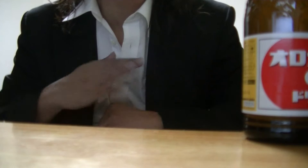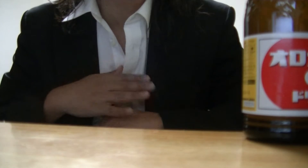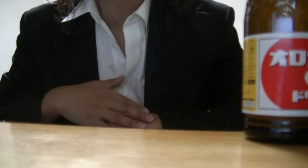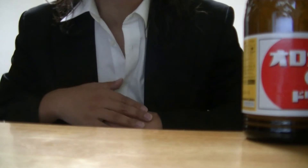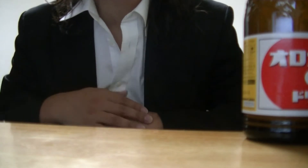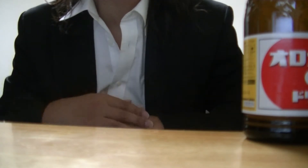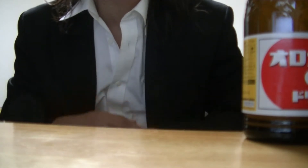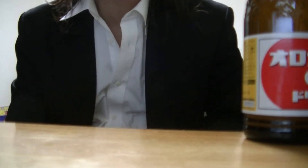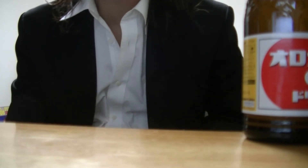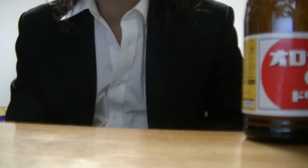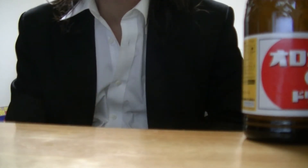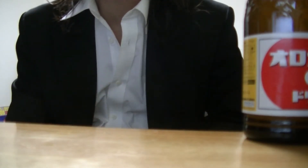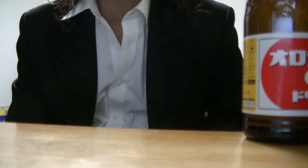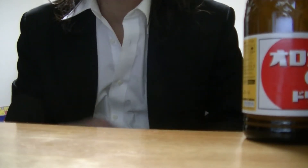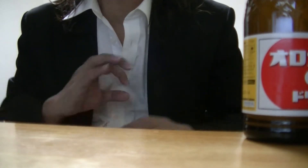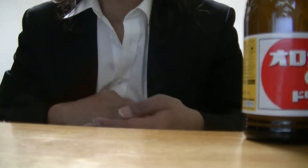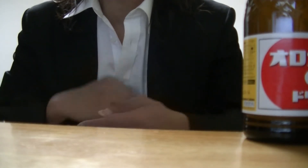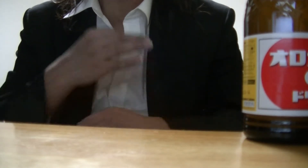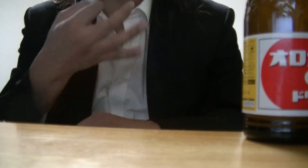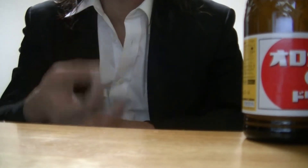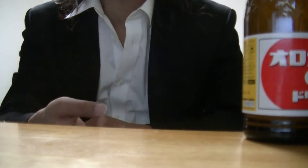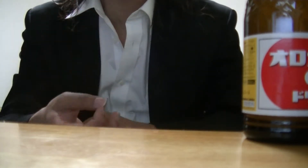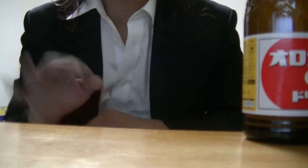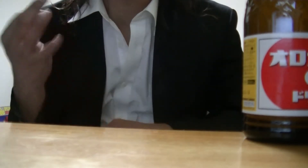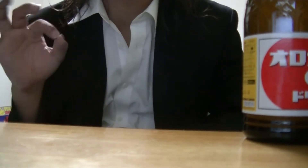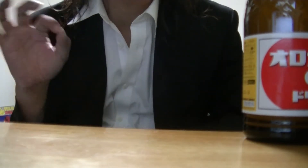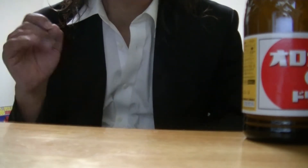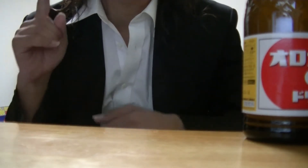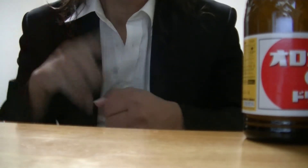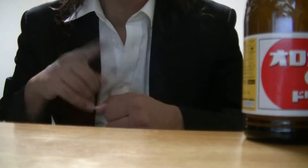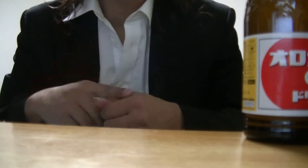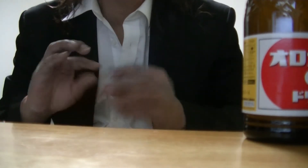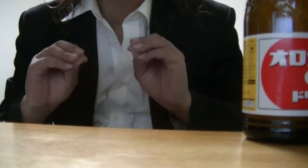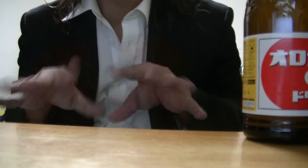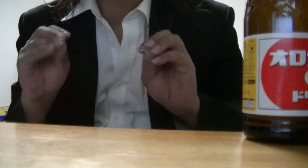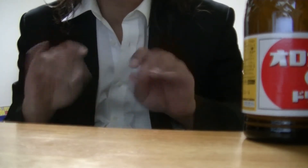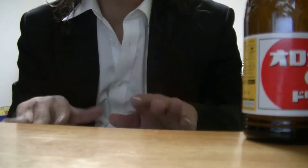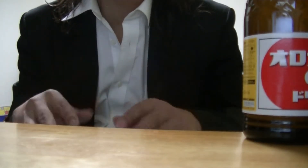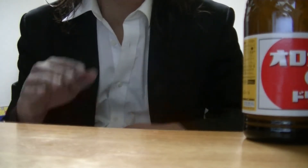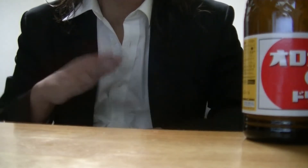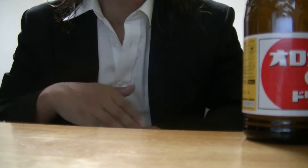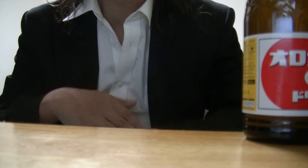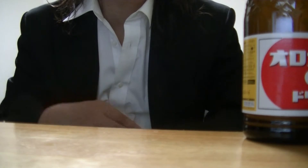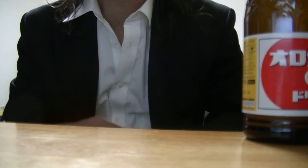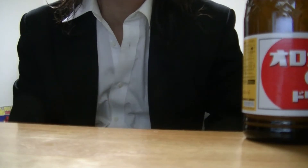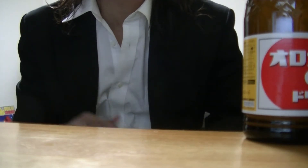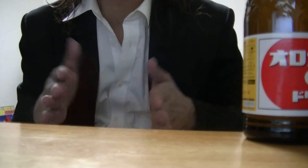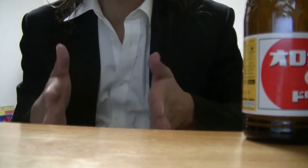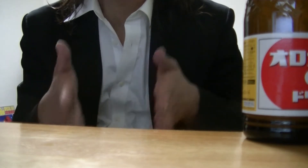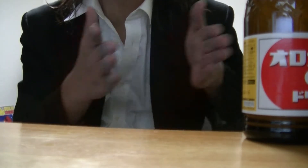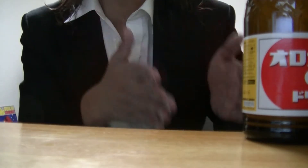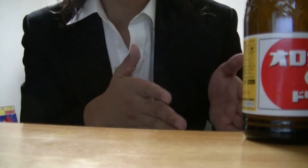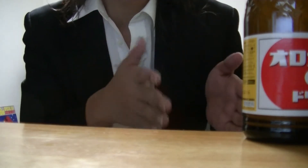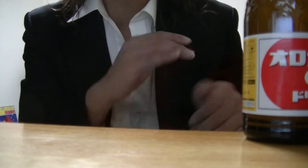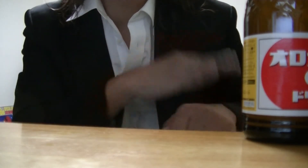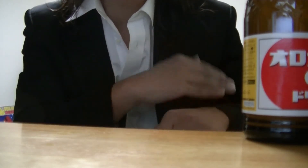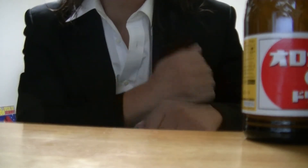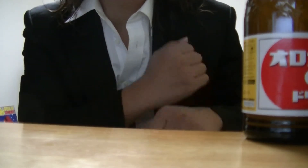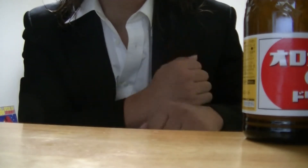るので、広告主の利益のために情報を発信するから、ある意味偏るのは当たり前なんです。それはそうですよね。